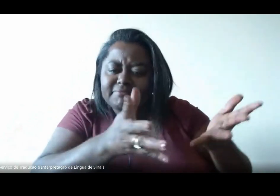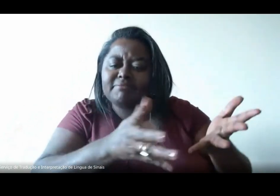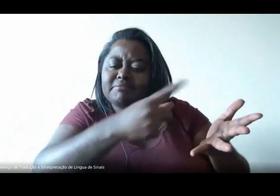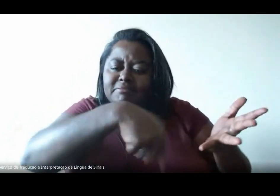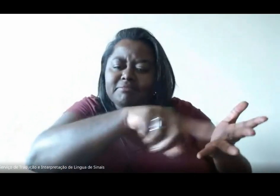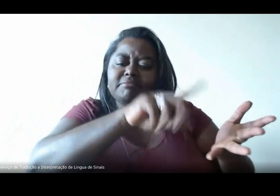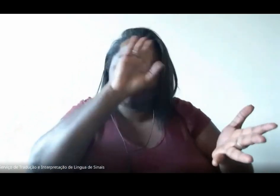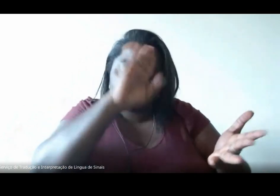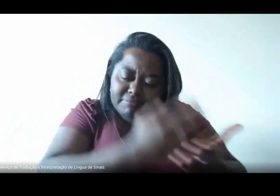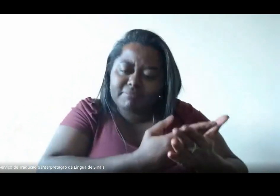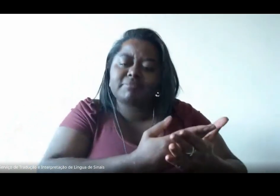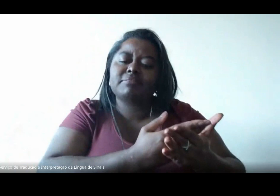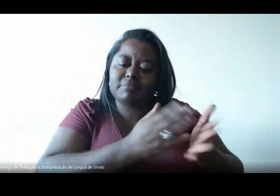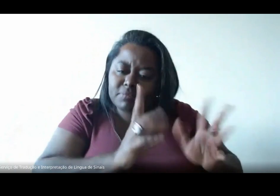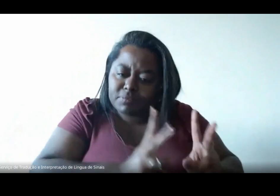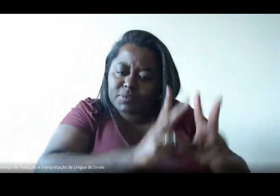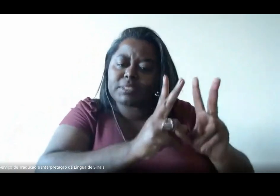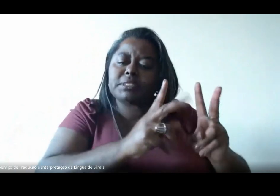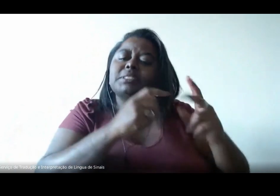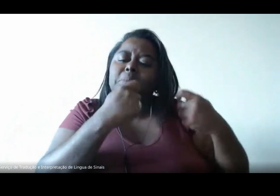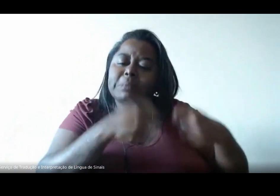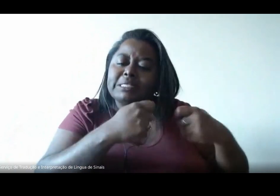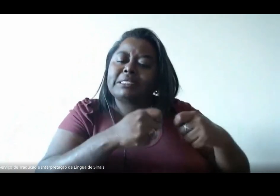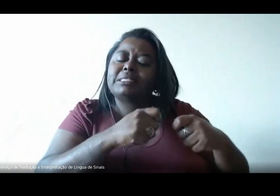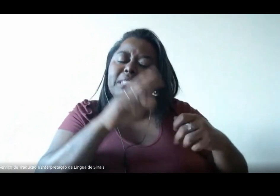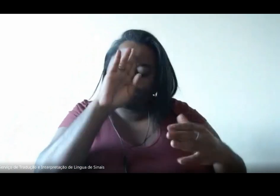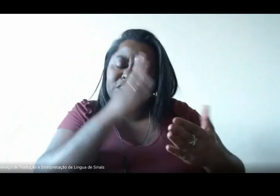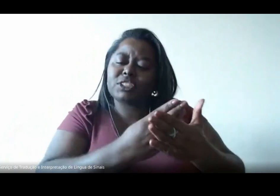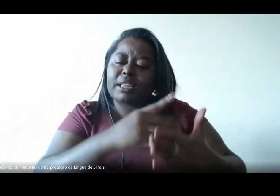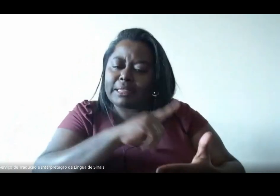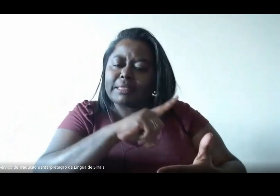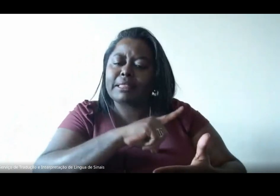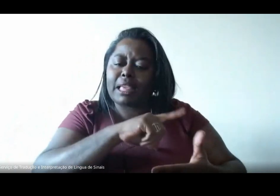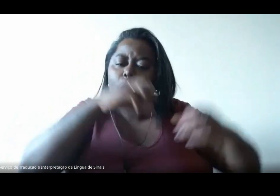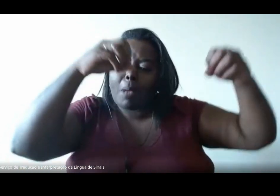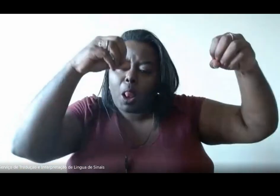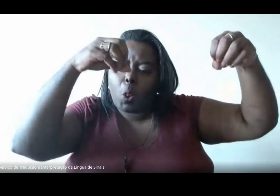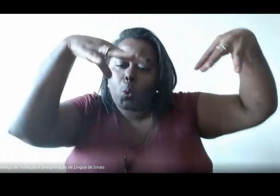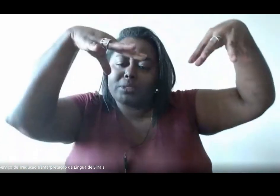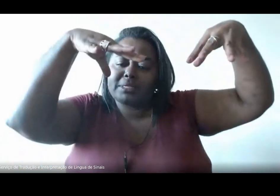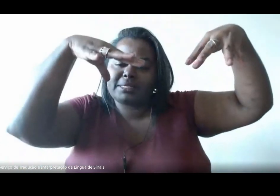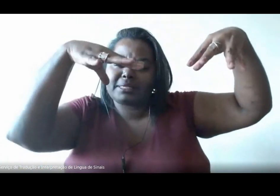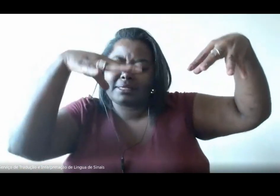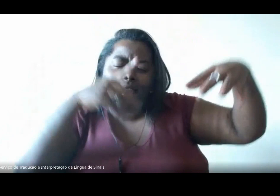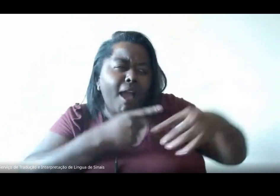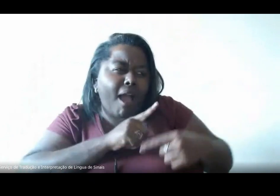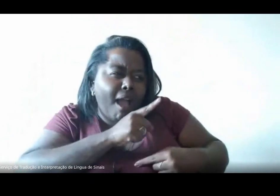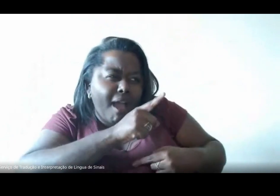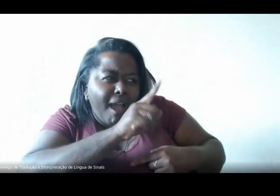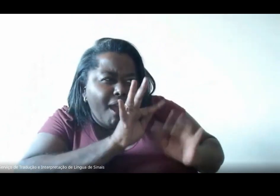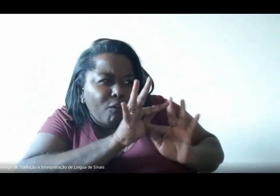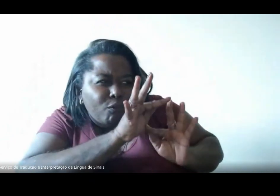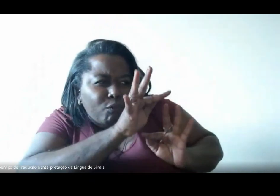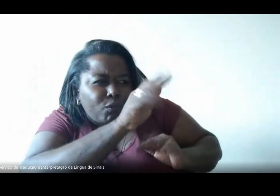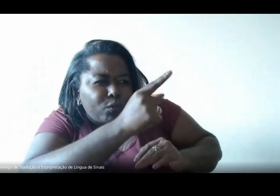Para prosseguir e para acreditar que deve sim, deve haver uma luz no fundo do túnel, e que ela ainda vai